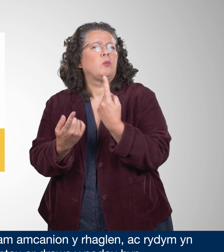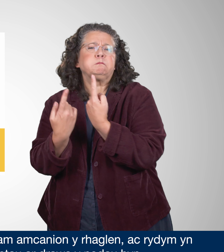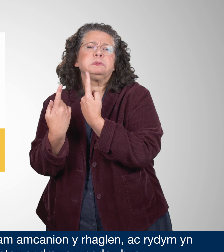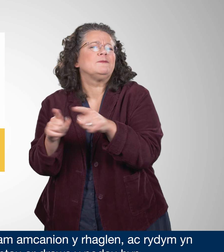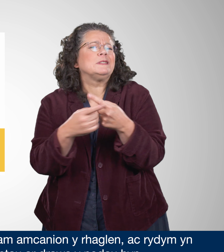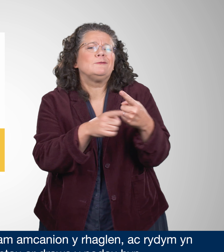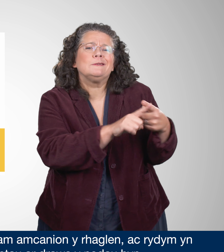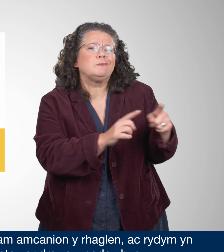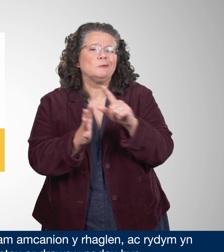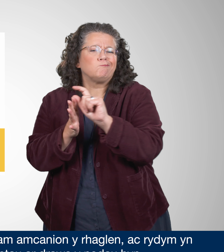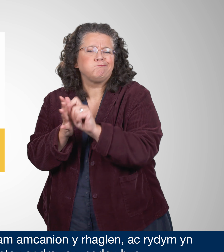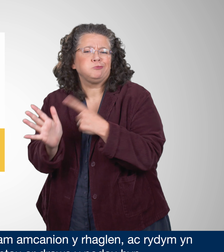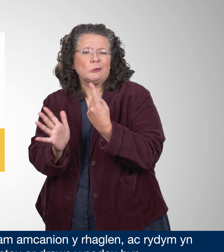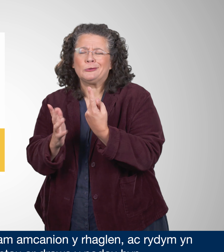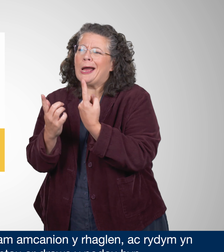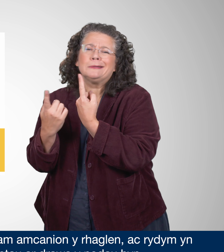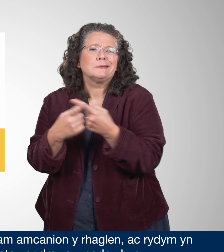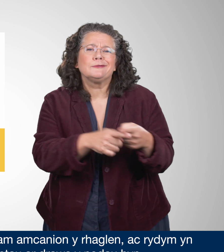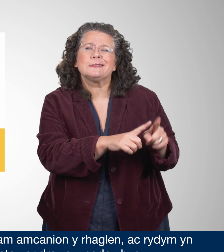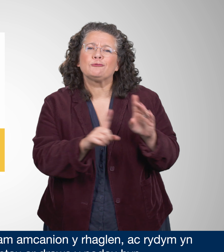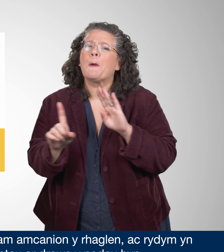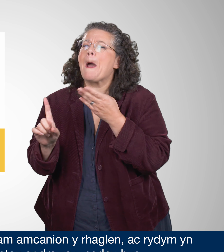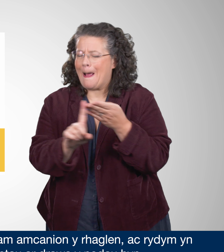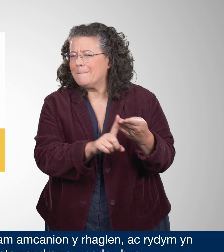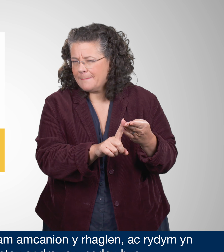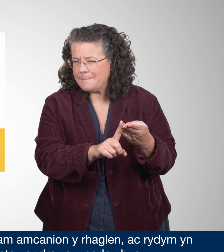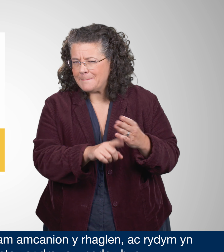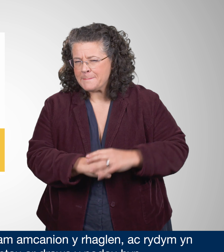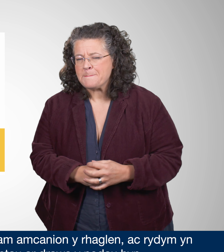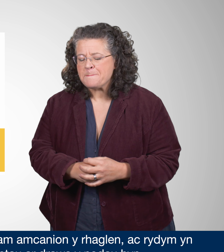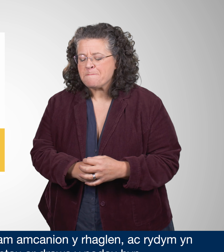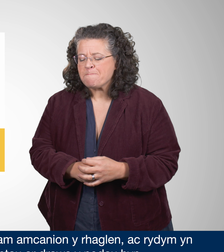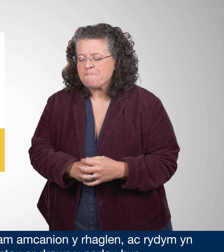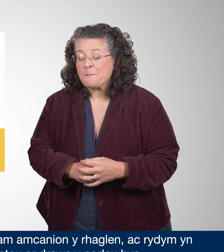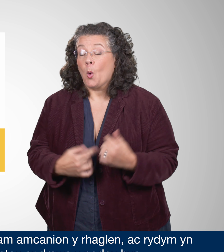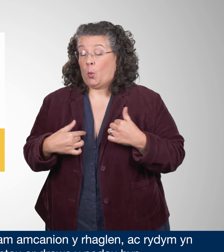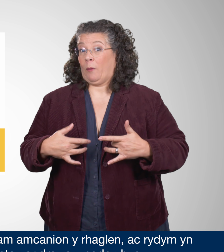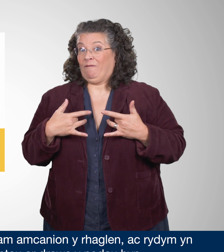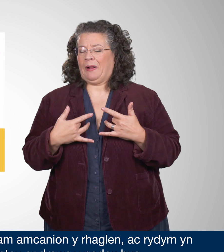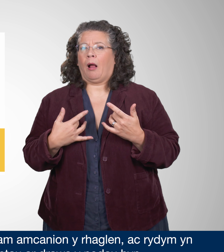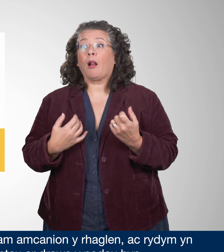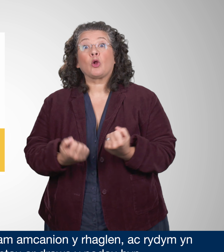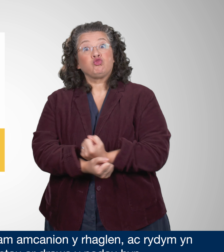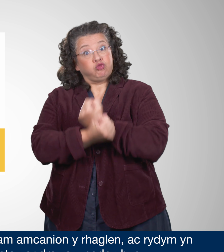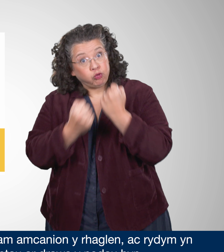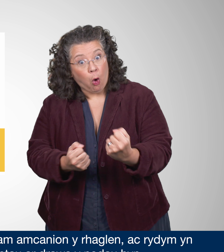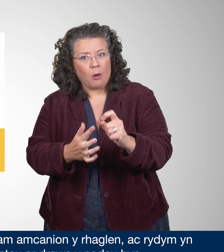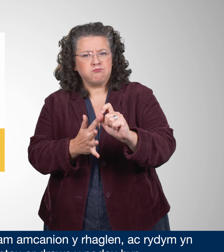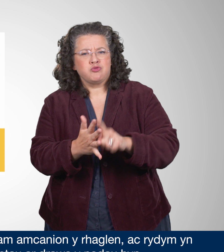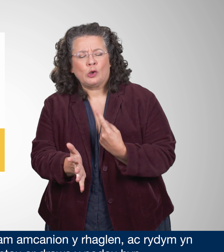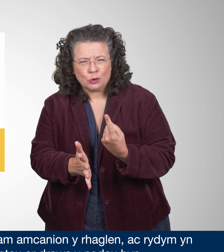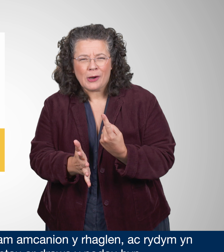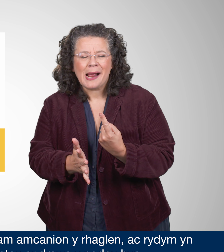rhaglen. Ac rydym yn chwilio am amrywiaeth o brosiectau ar draws y nodau